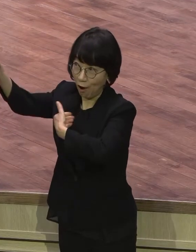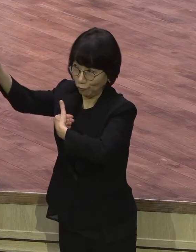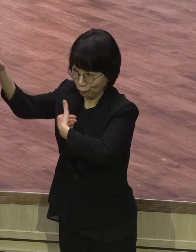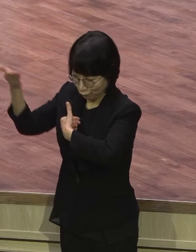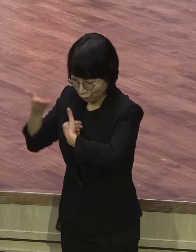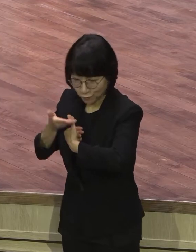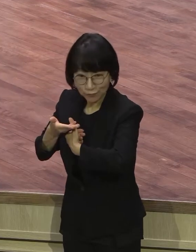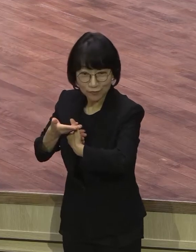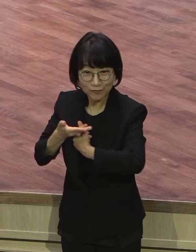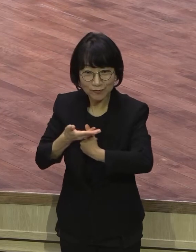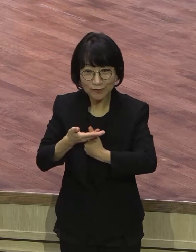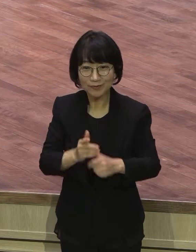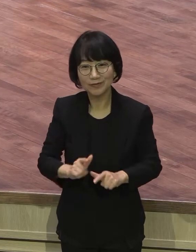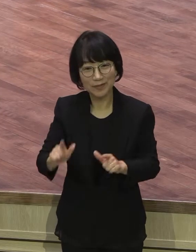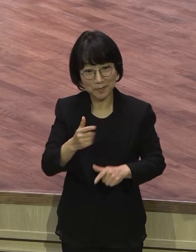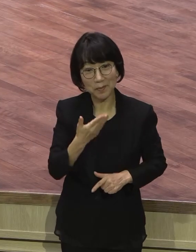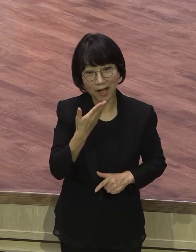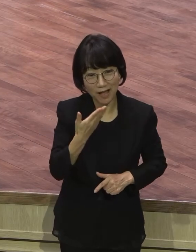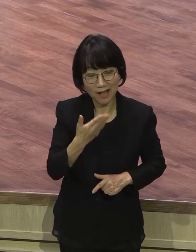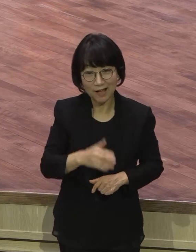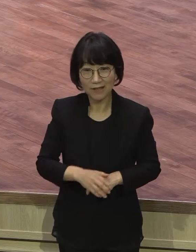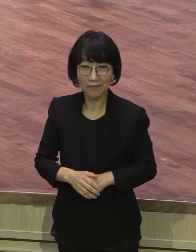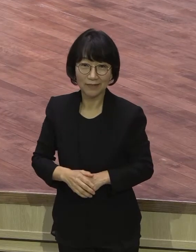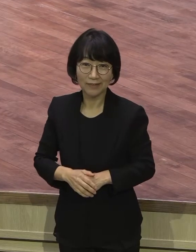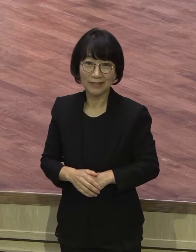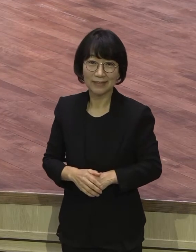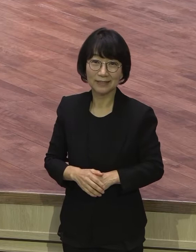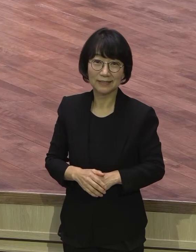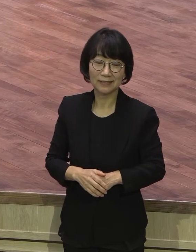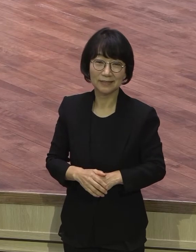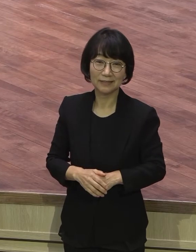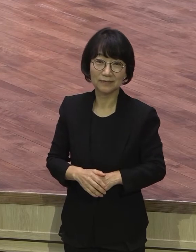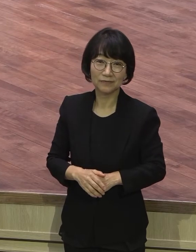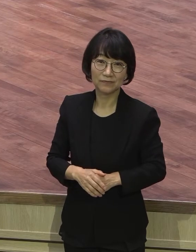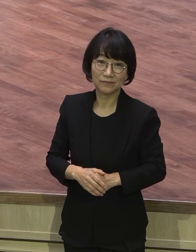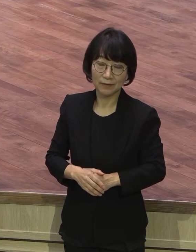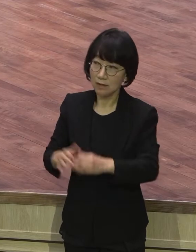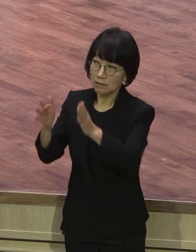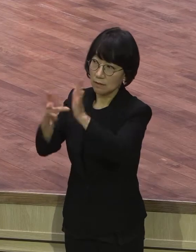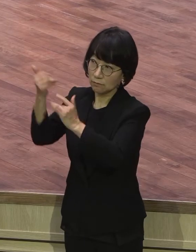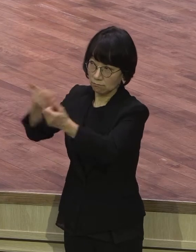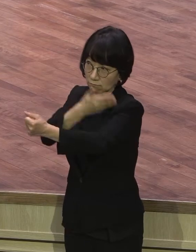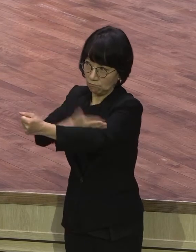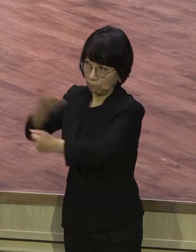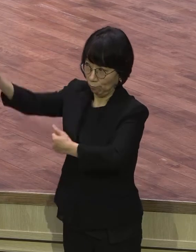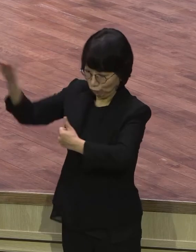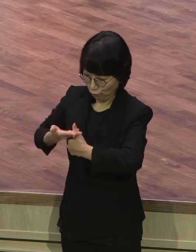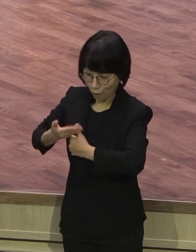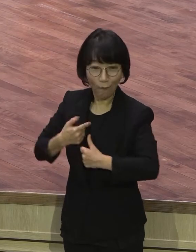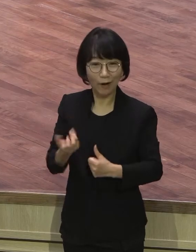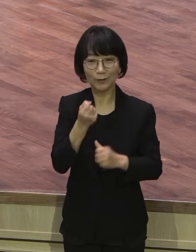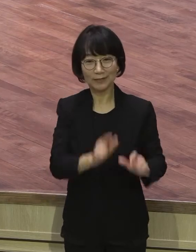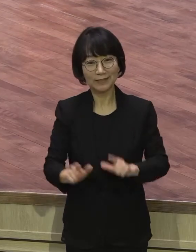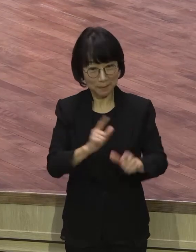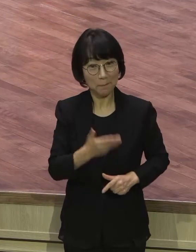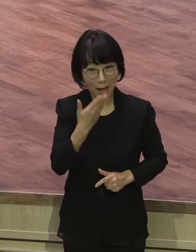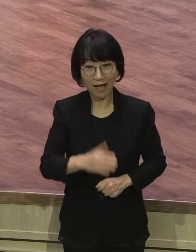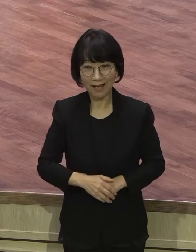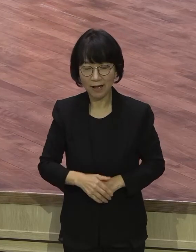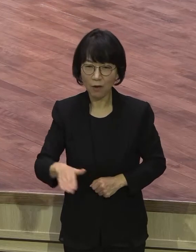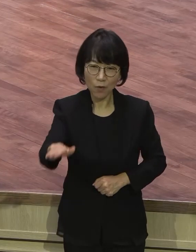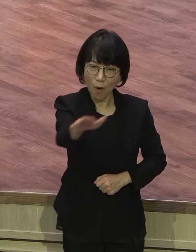하나님의 스케일, 하나님의 능력, 예수 능력, 내 능력, 그걸 내가 체험할 수 있는 그런 삶을 살 수 있다니까. 대단한